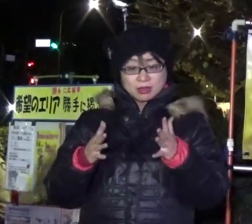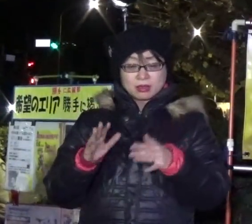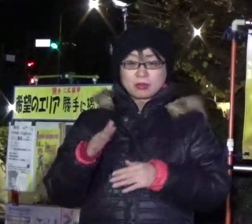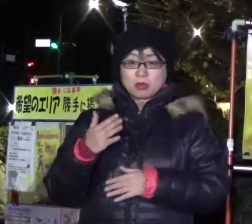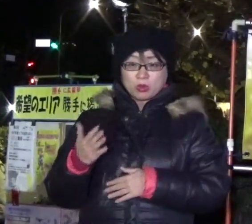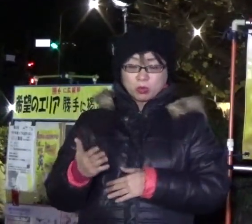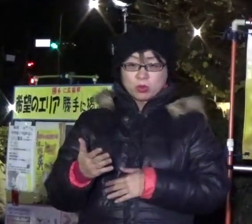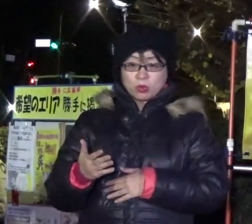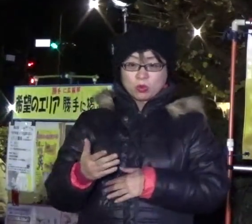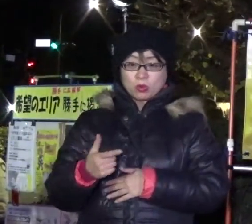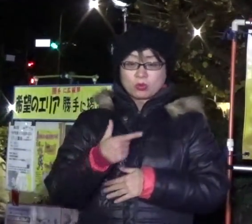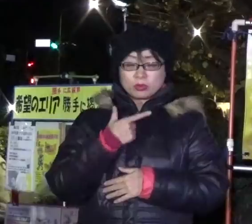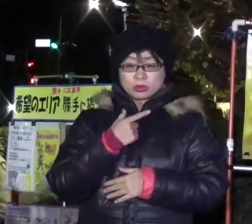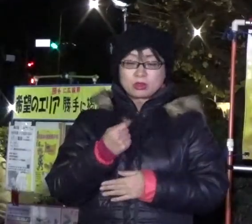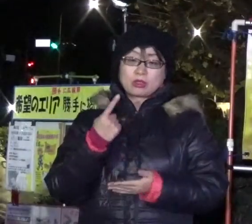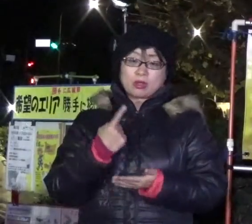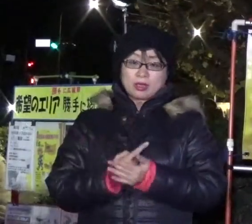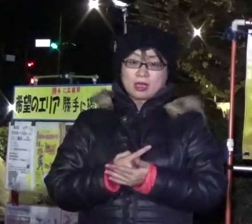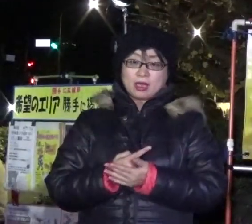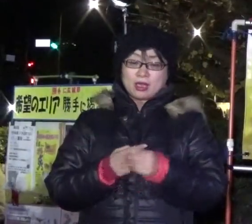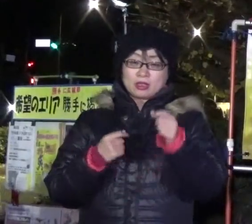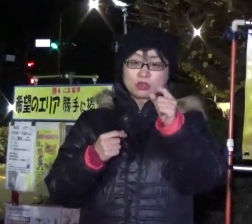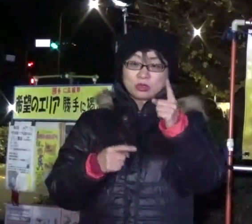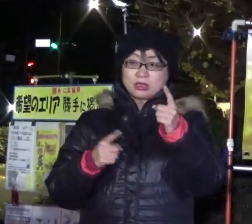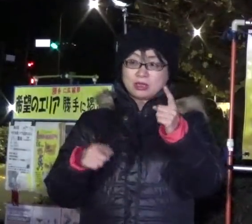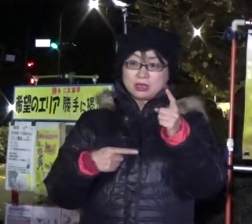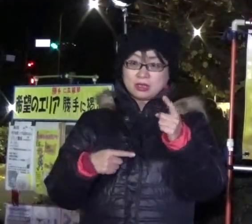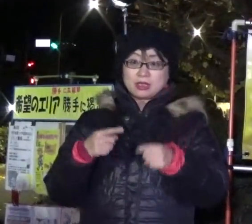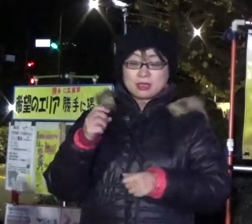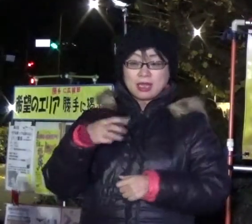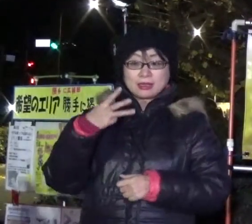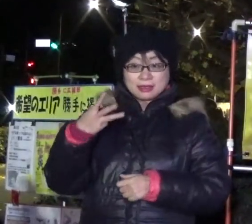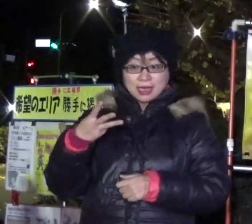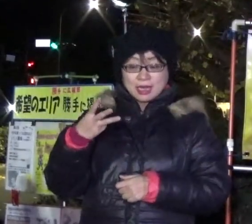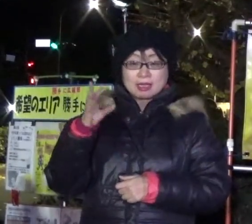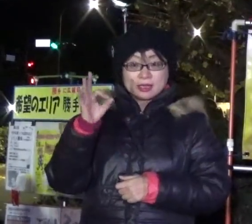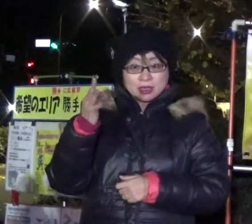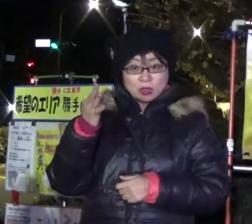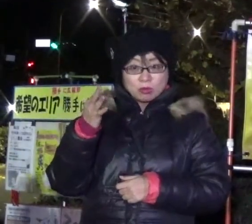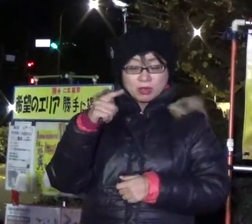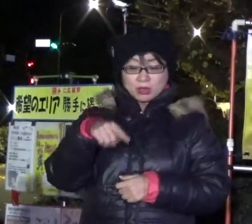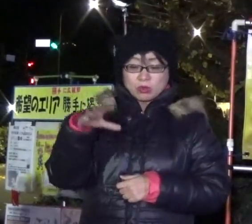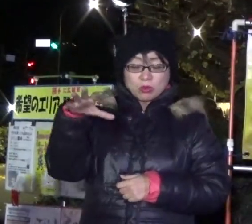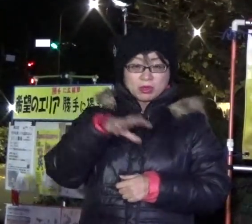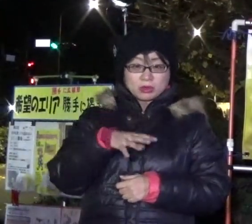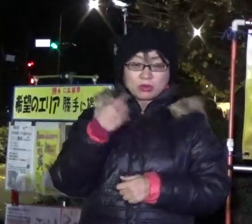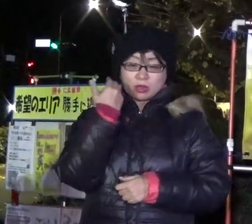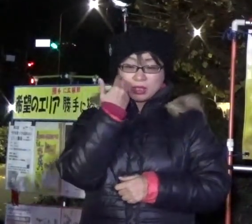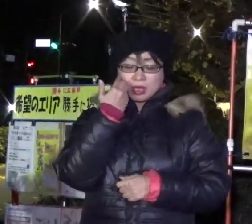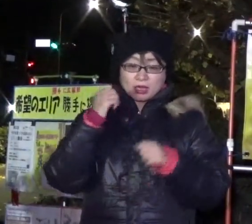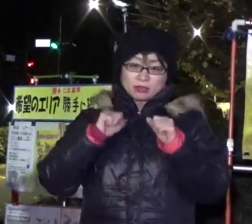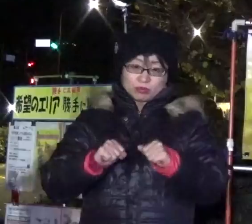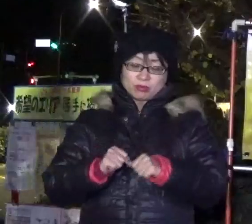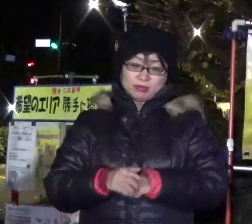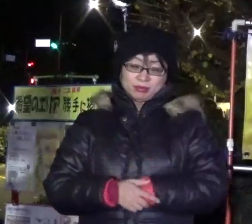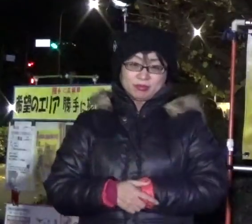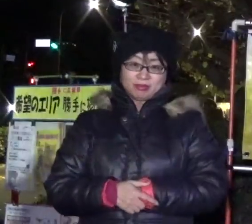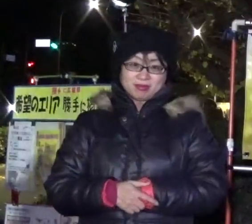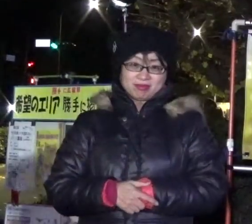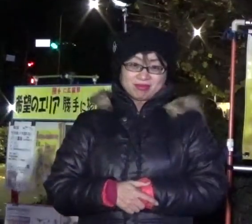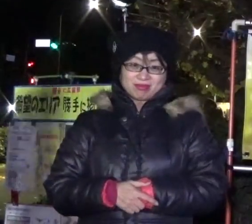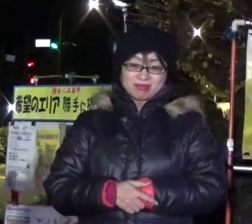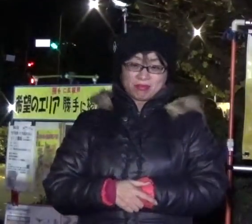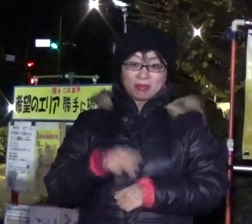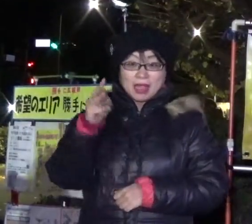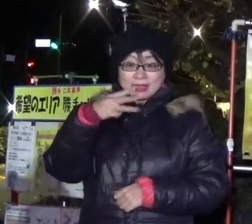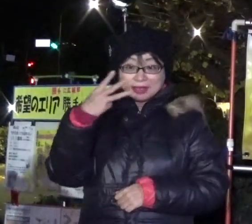有志で、月1回第3金曜日にここに来たら誰かがいるだろうということで、